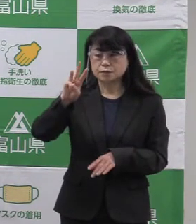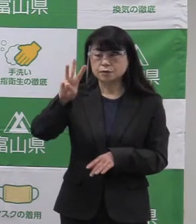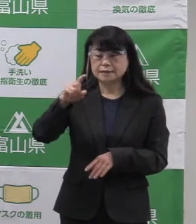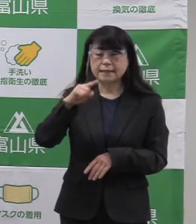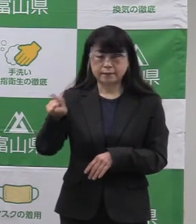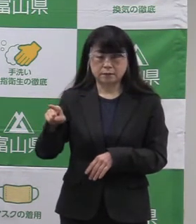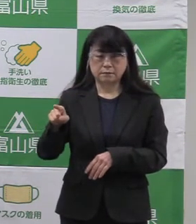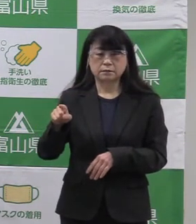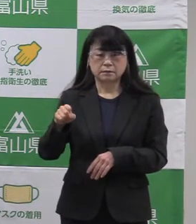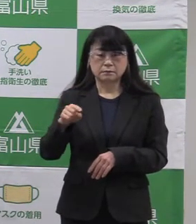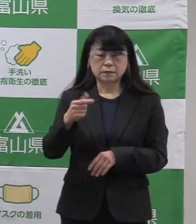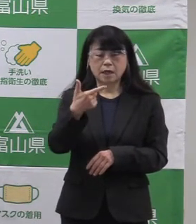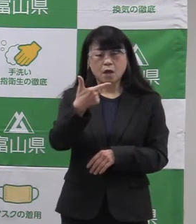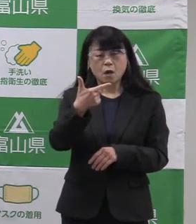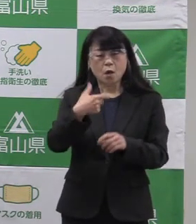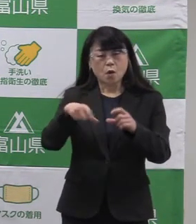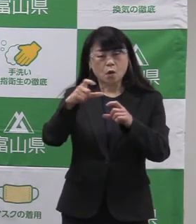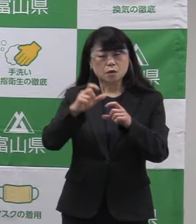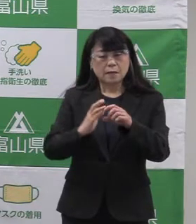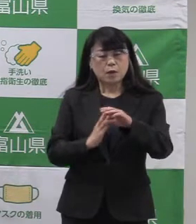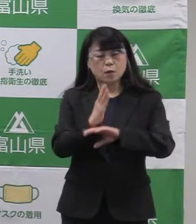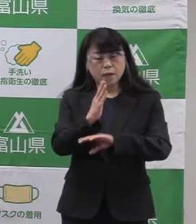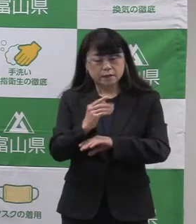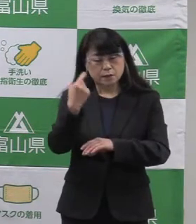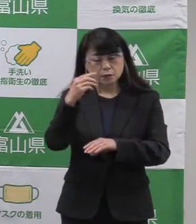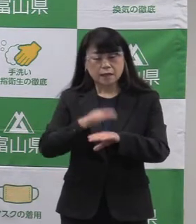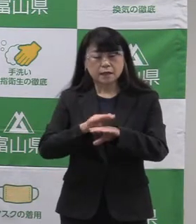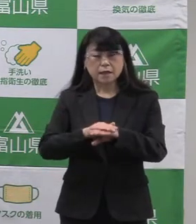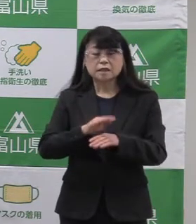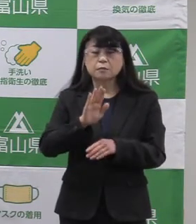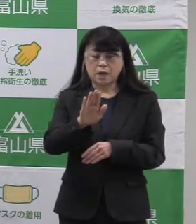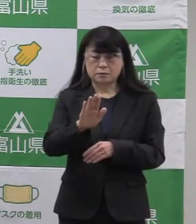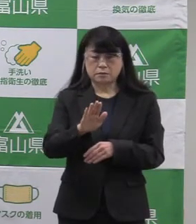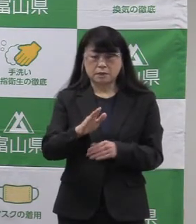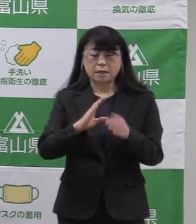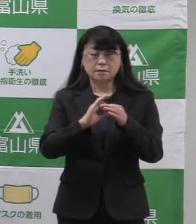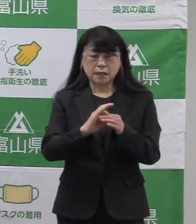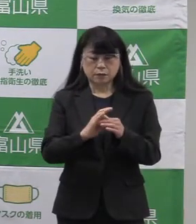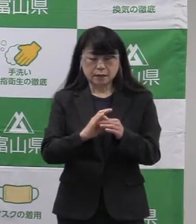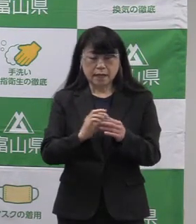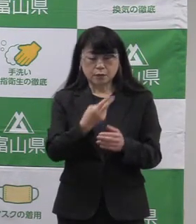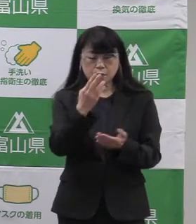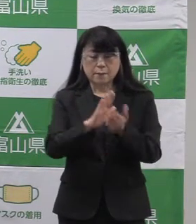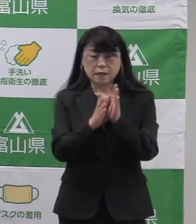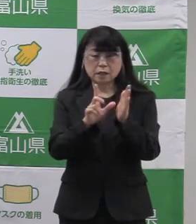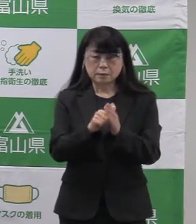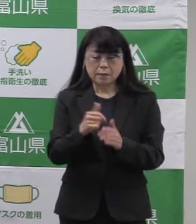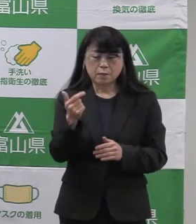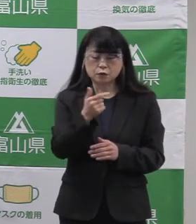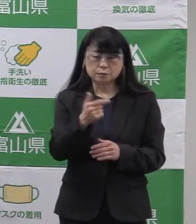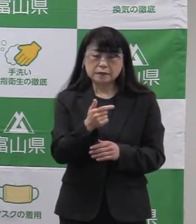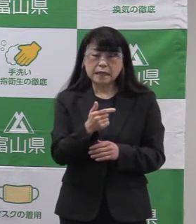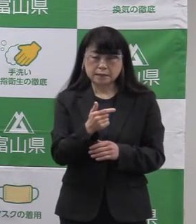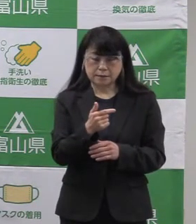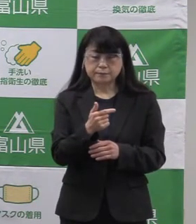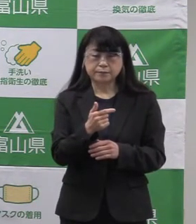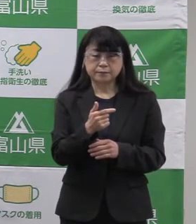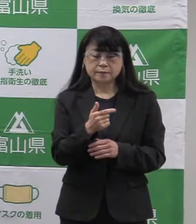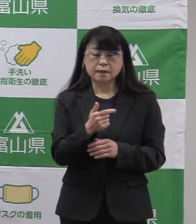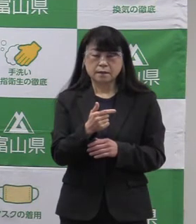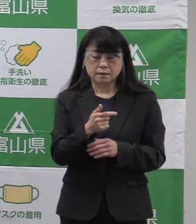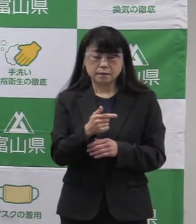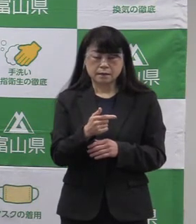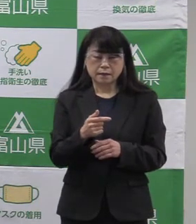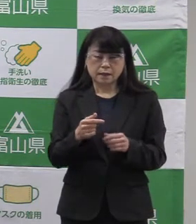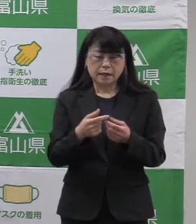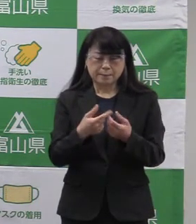ばもう6倍を超えているという見方もあります。本県でもそのスピードの速さを、いわば足元では